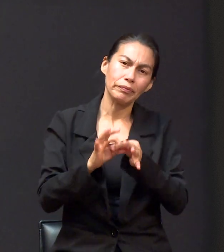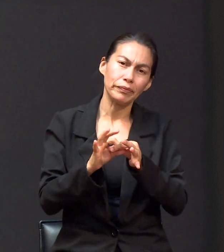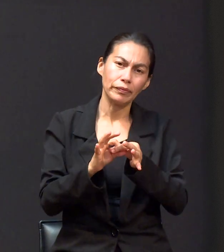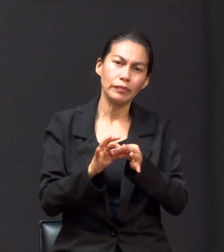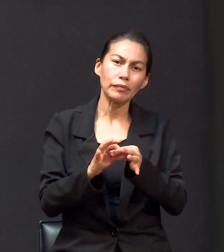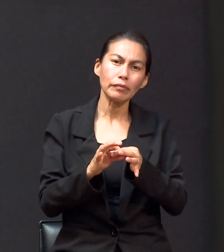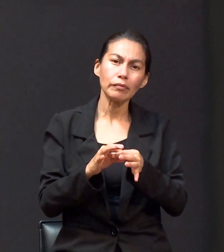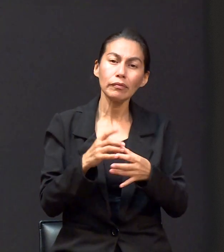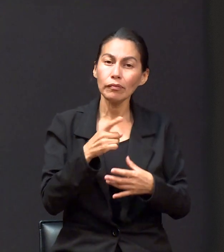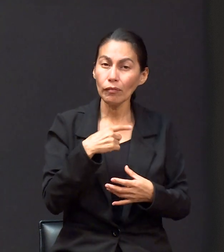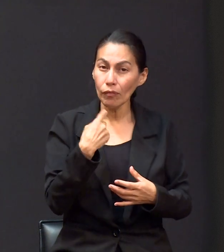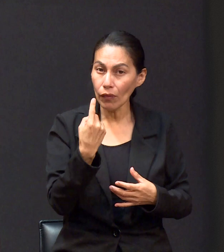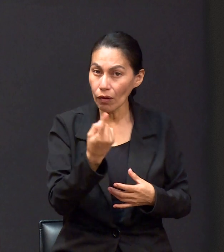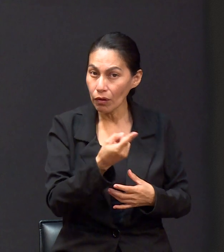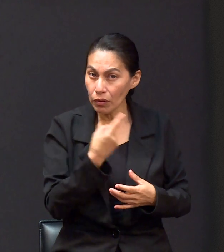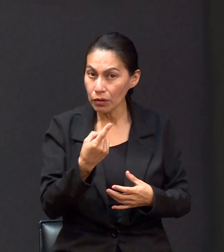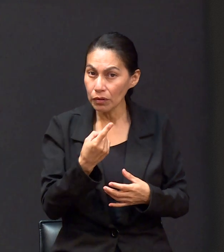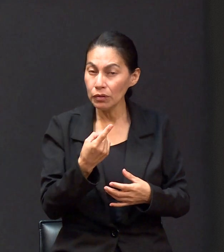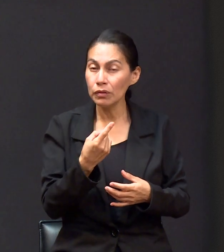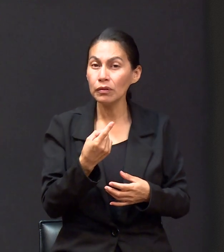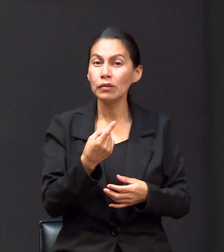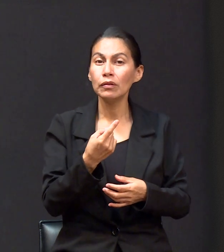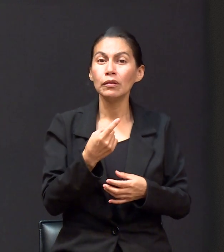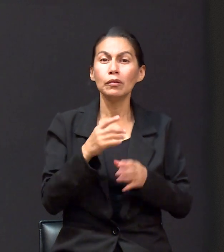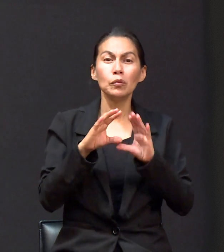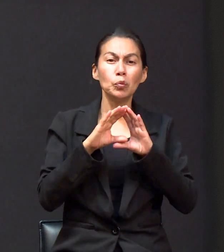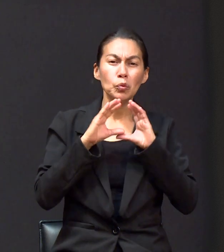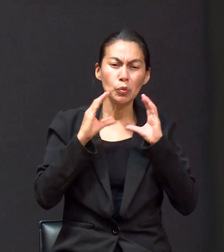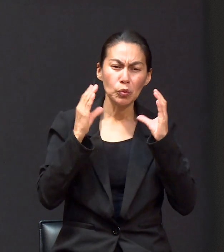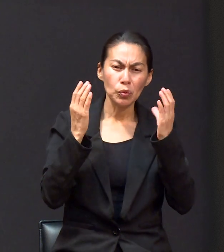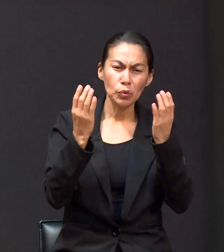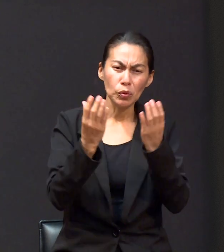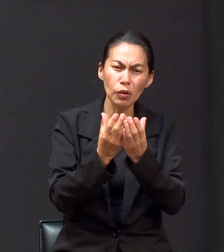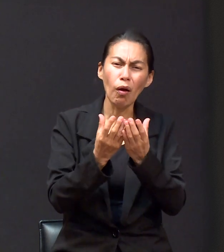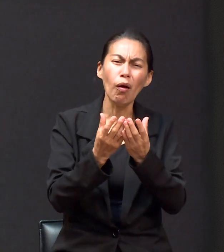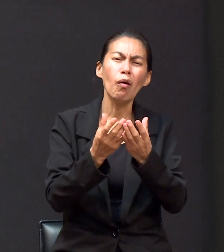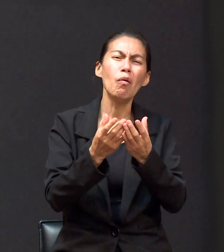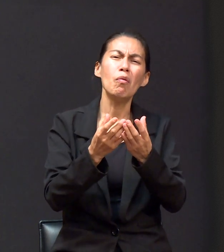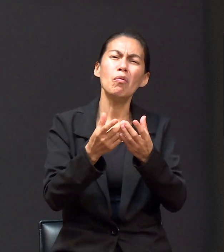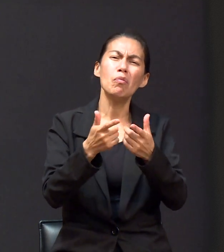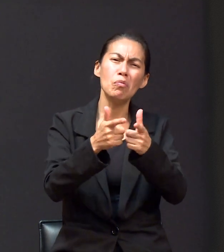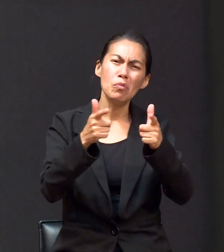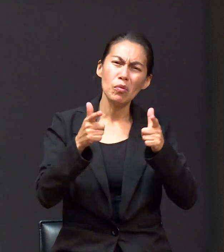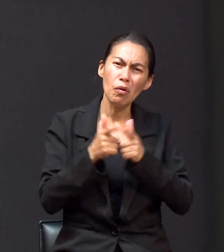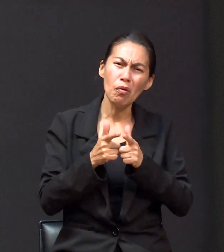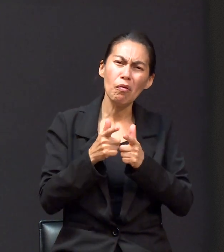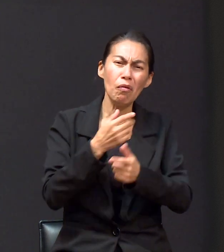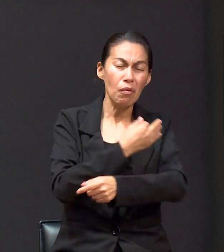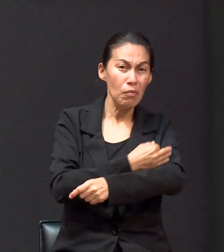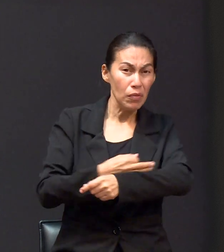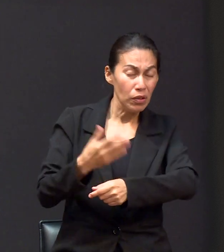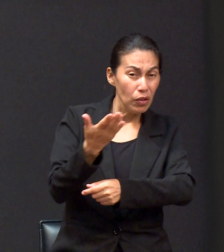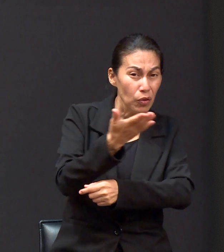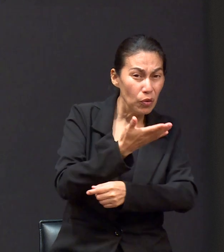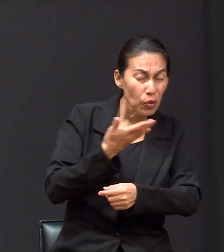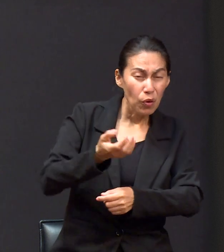orar. Nosotros formamos una gran comunidad donde oramos los unos por los otros,